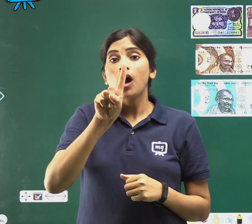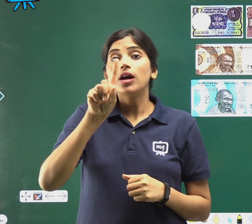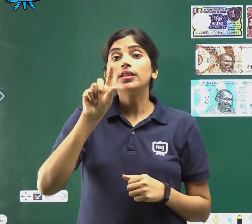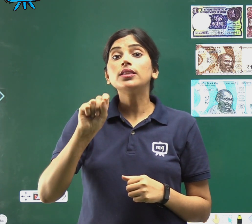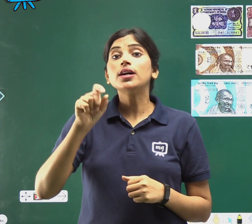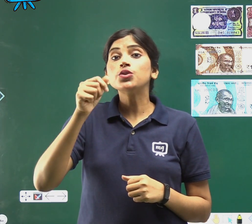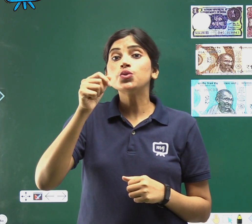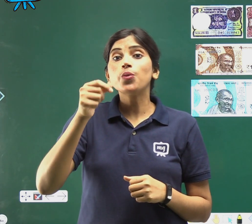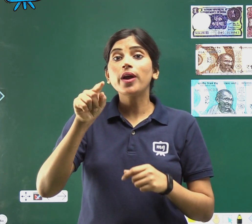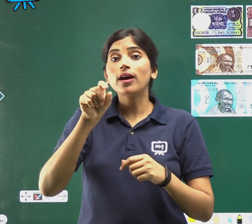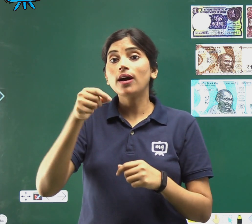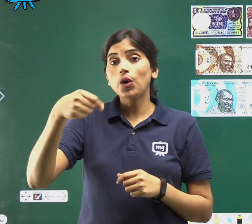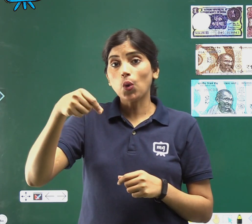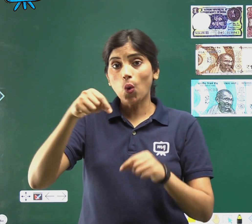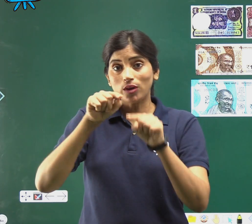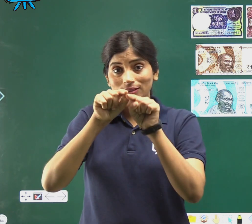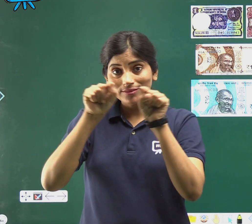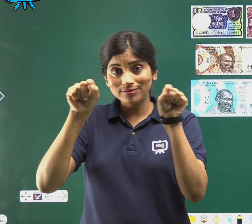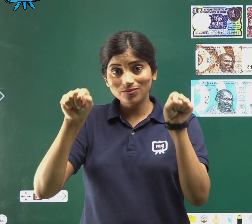10 रुपए का नोट,